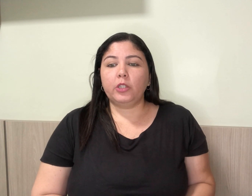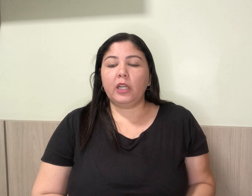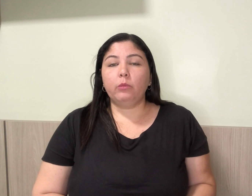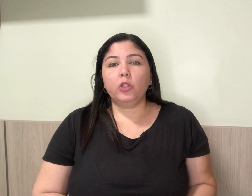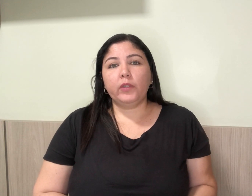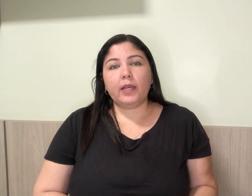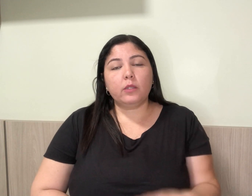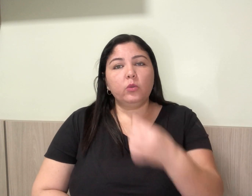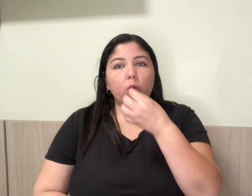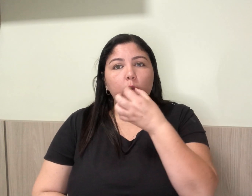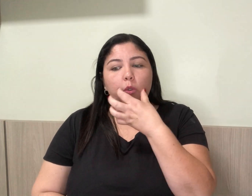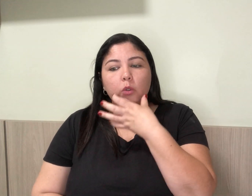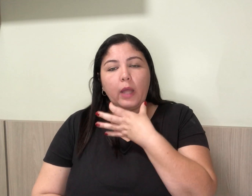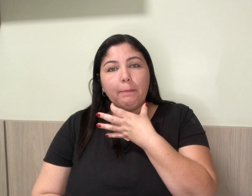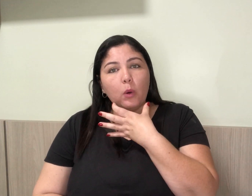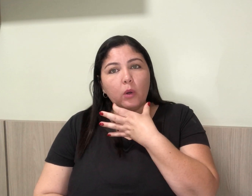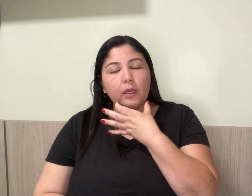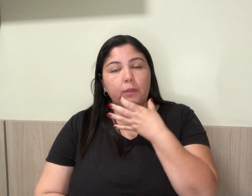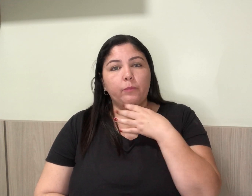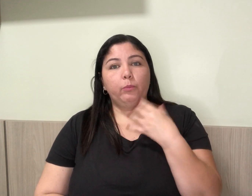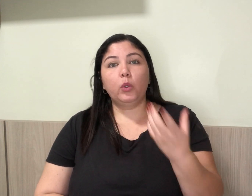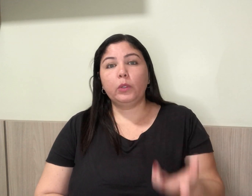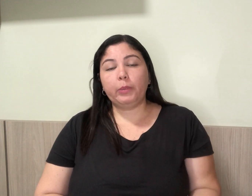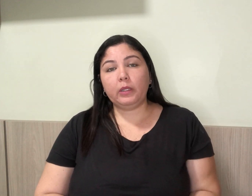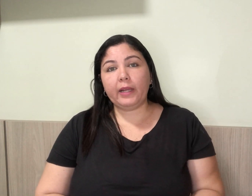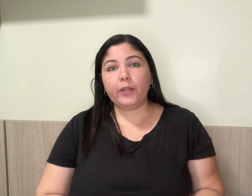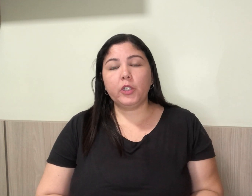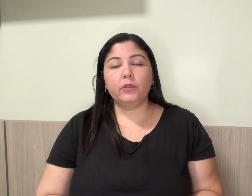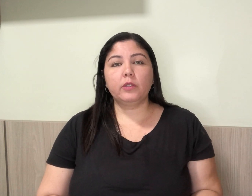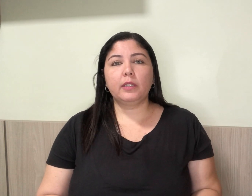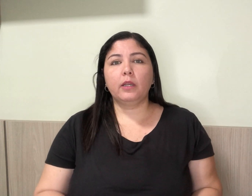tem a modificação do contorno da boca para o negativo. Então, assim,